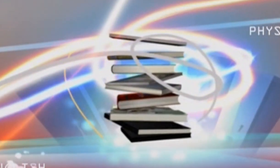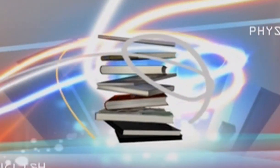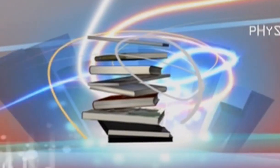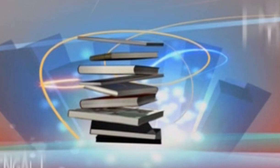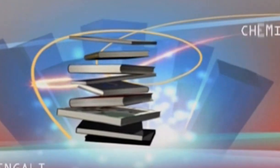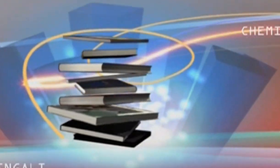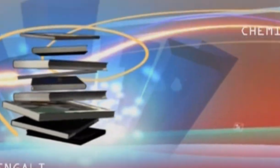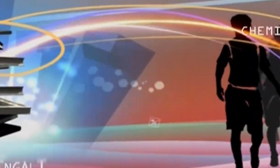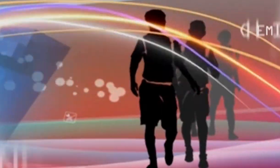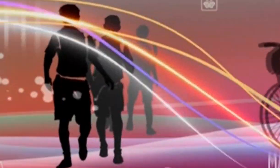कर दो